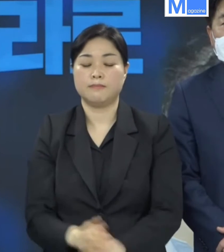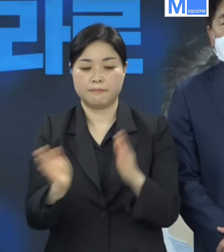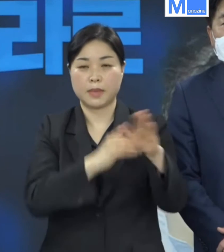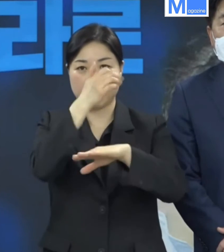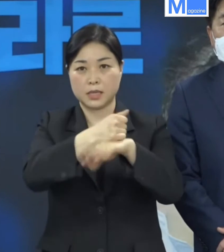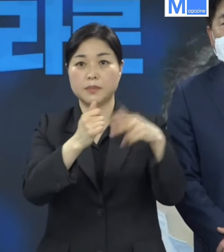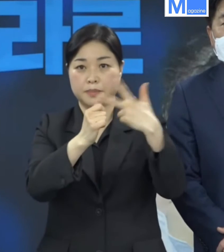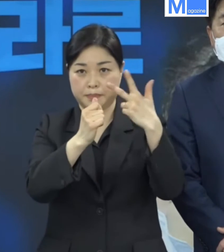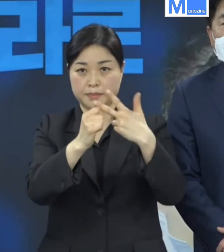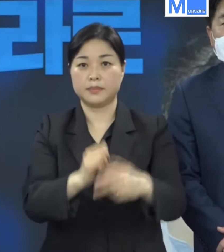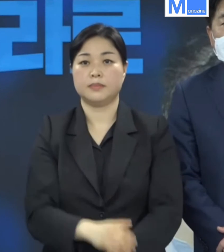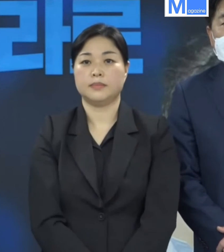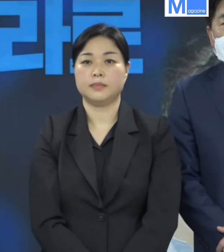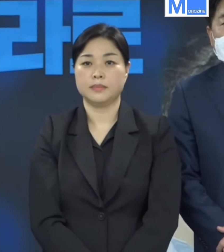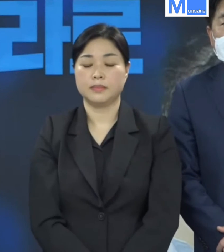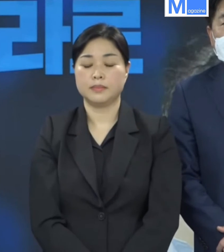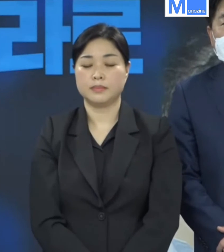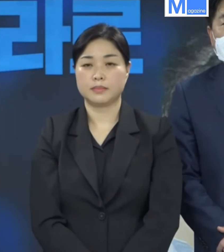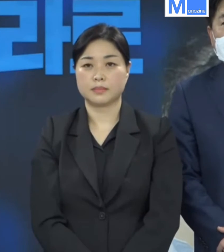마지막 일곱 번째입니다.